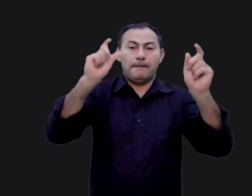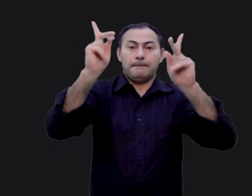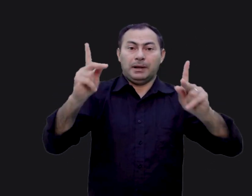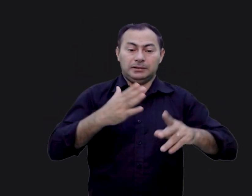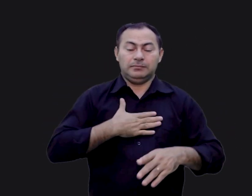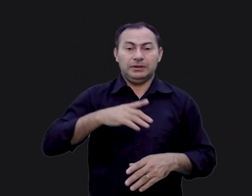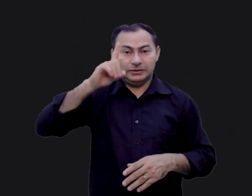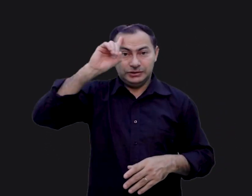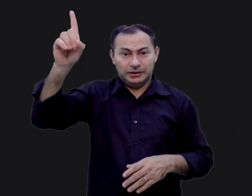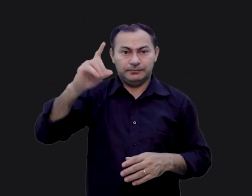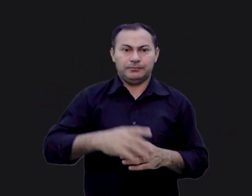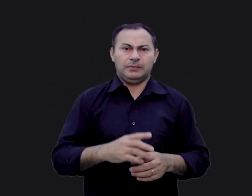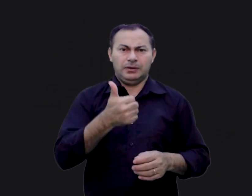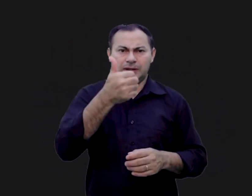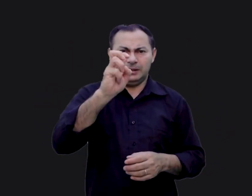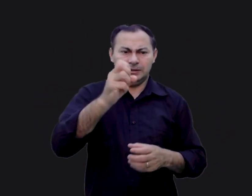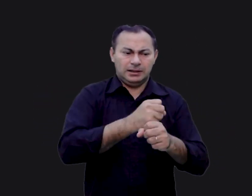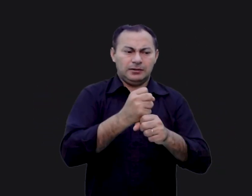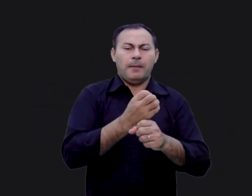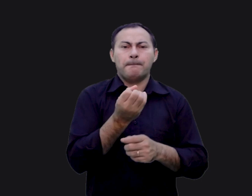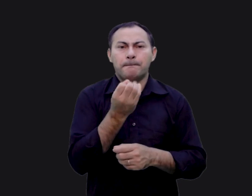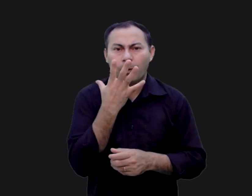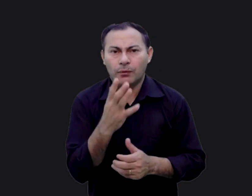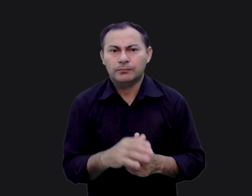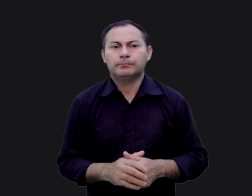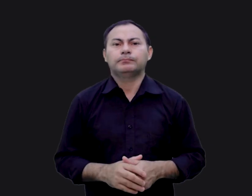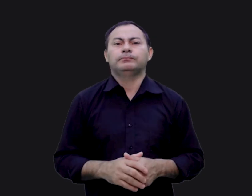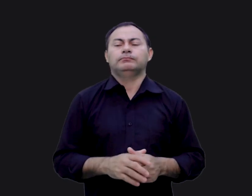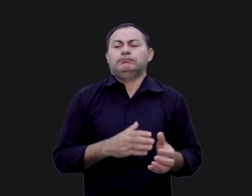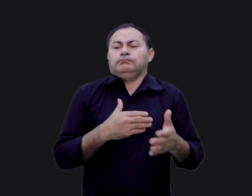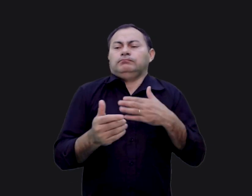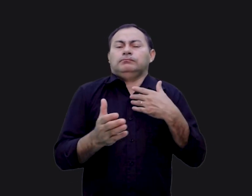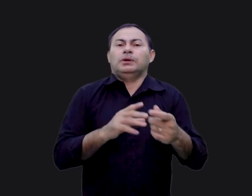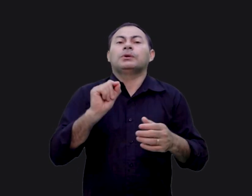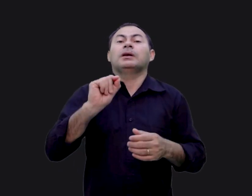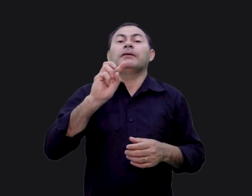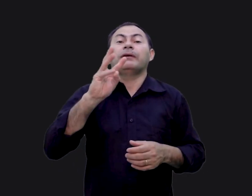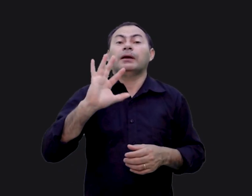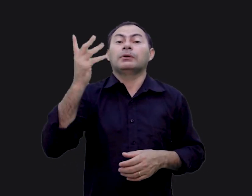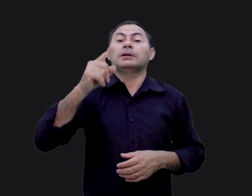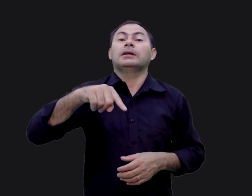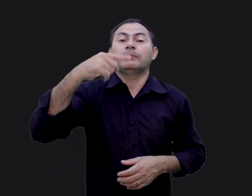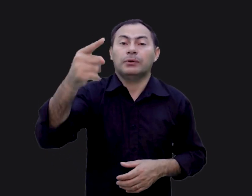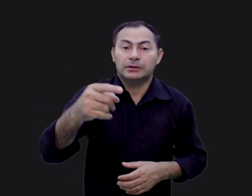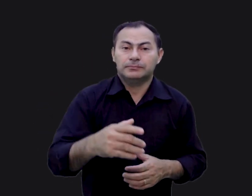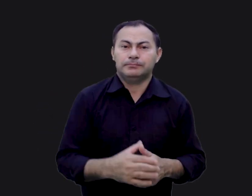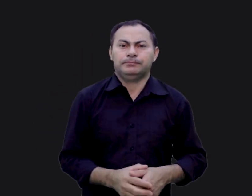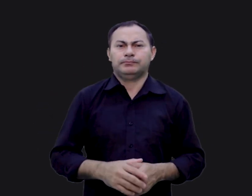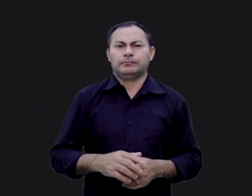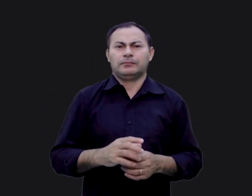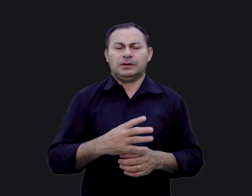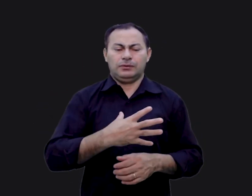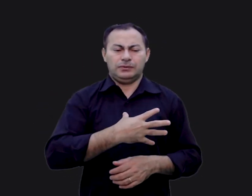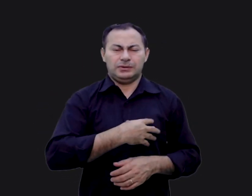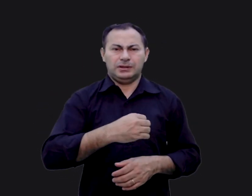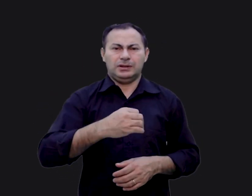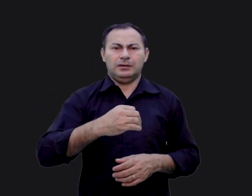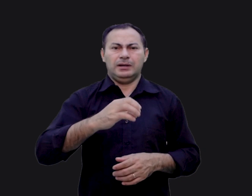haverá paz nos meus dias. Meus 15 anos serão bons. Não me interessa o que vai acontecer depois." Os filhos de Ezequias